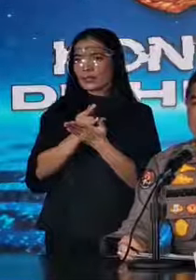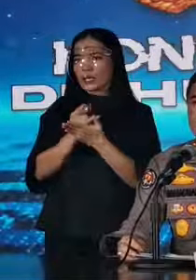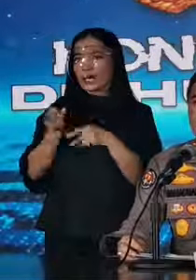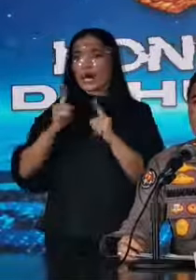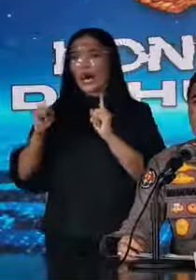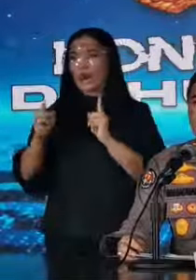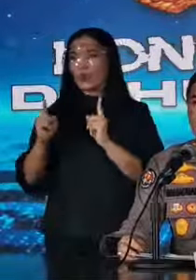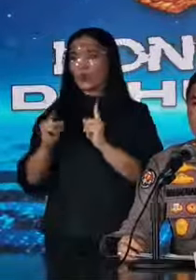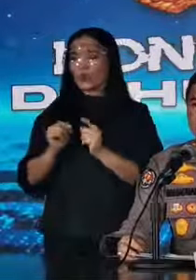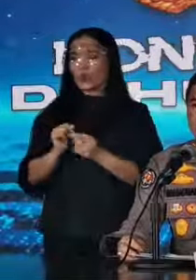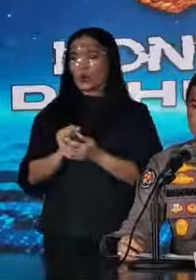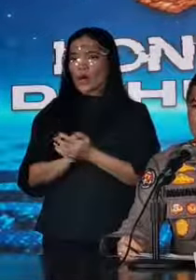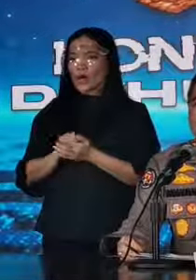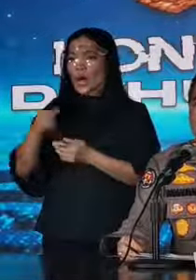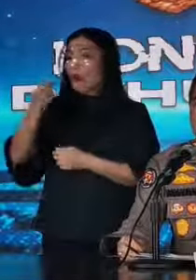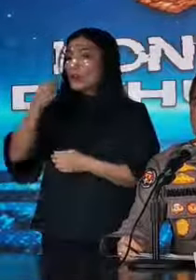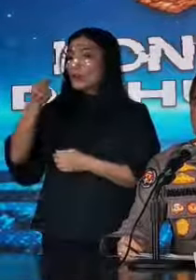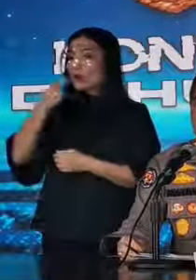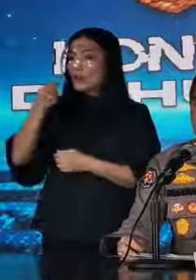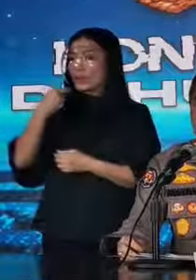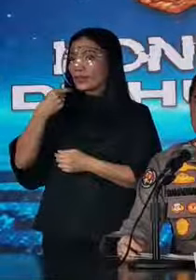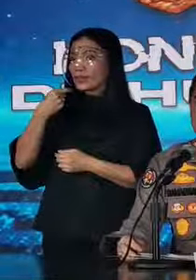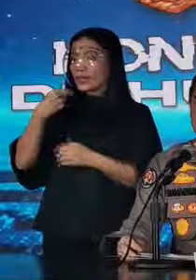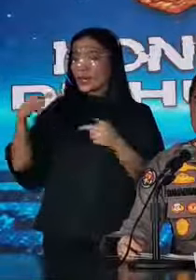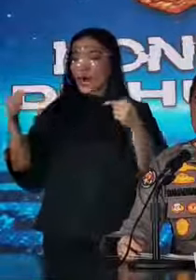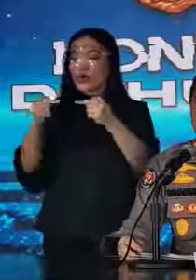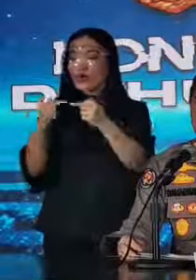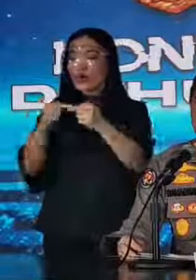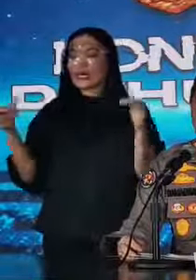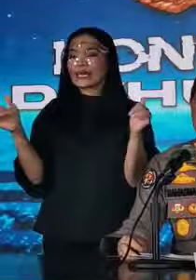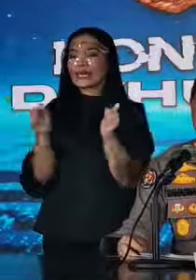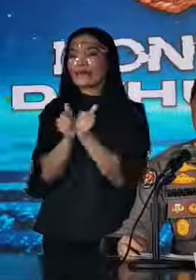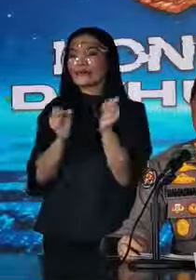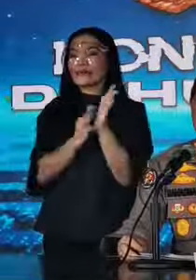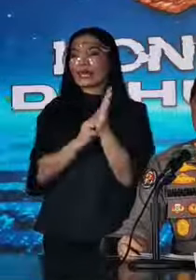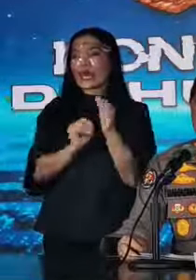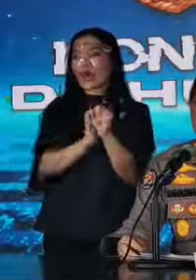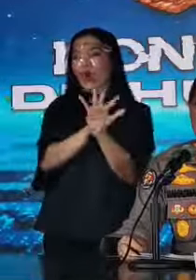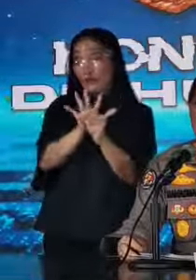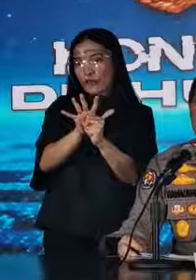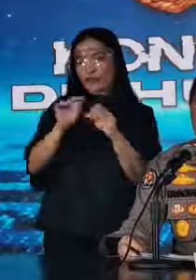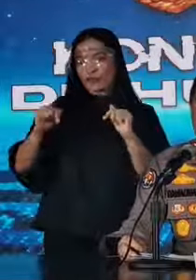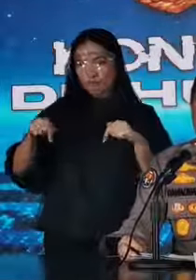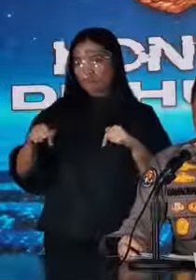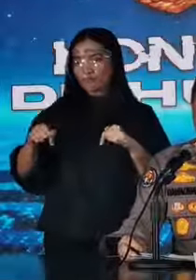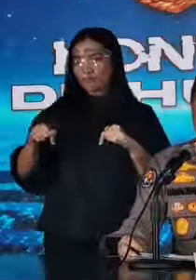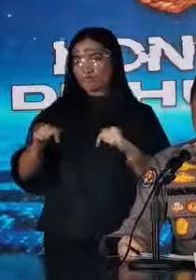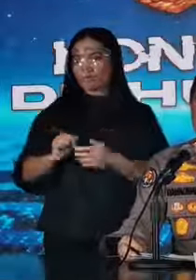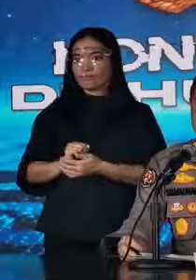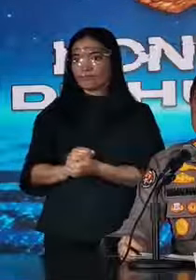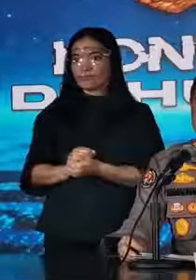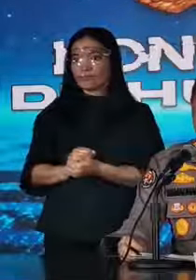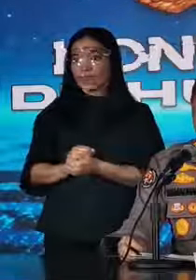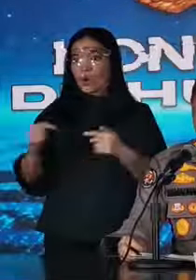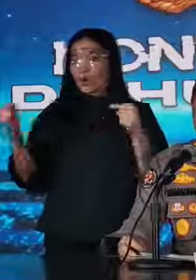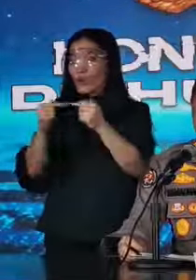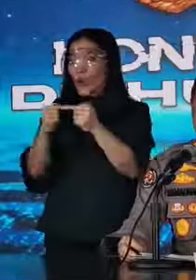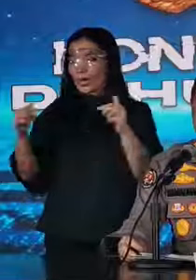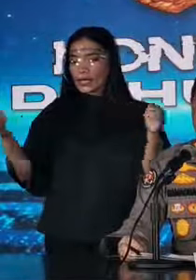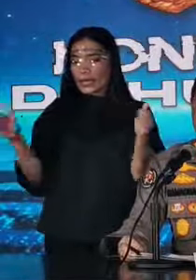ketersediaan obat-obat yang terkait dengan penanganan COVID-19 dan